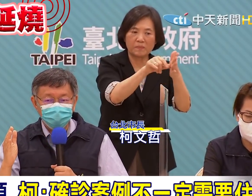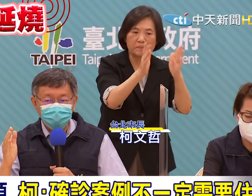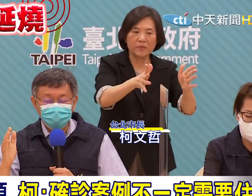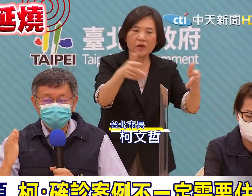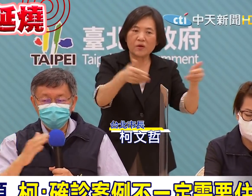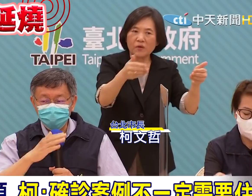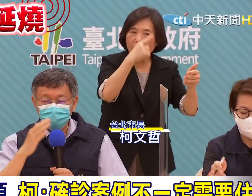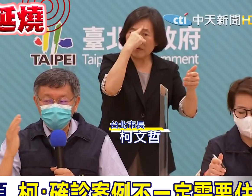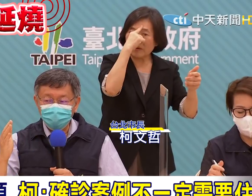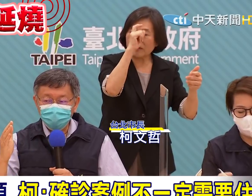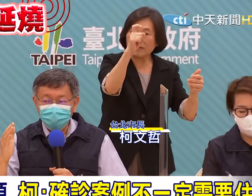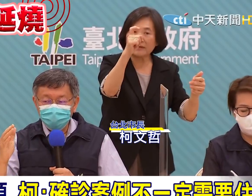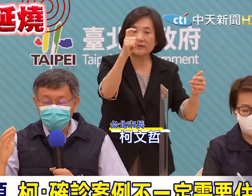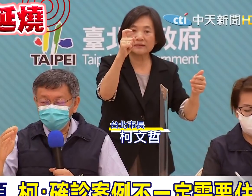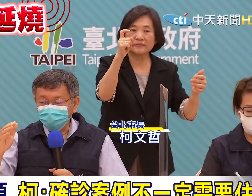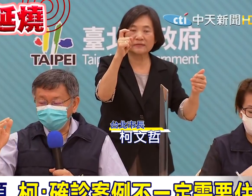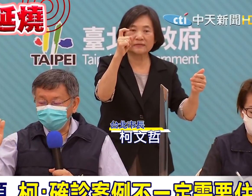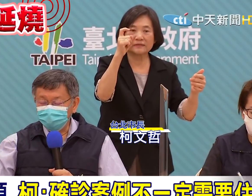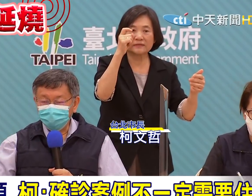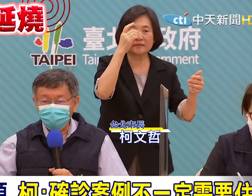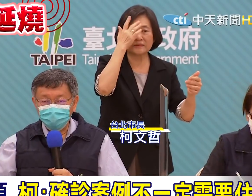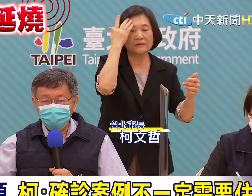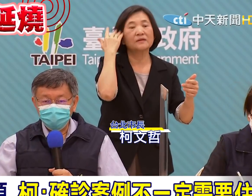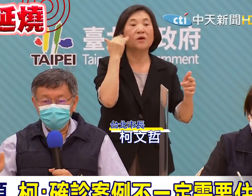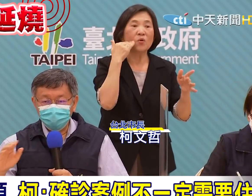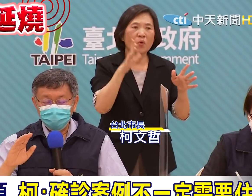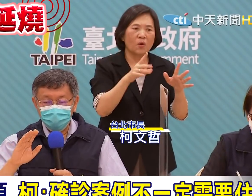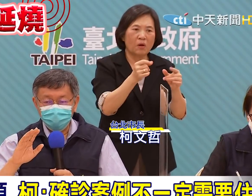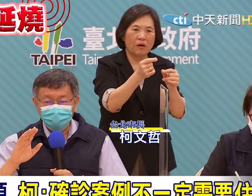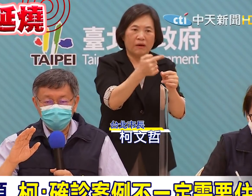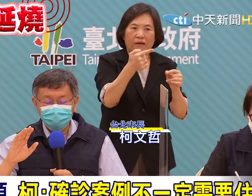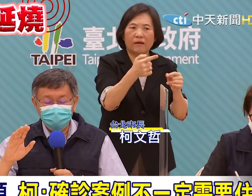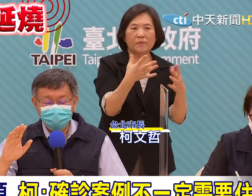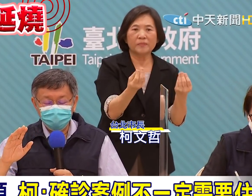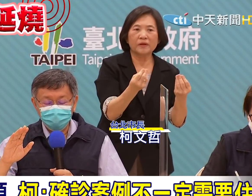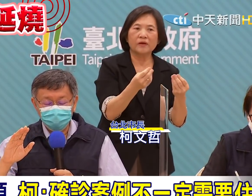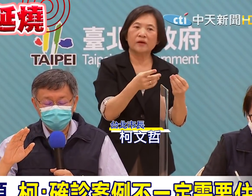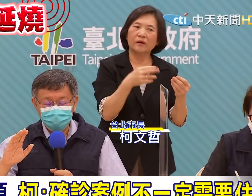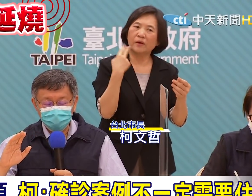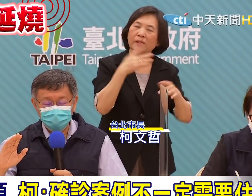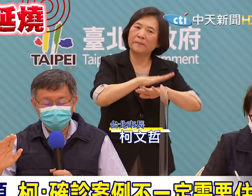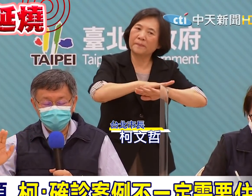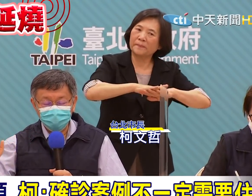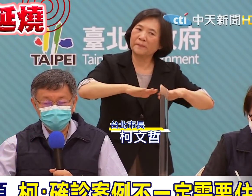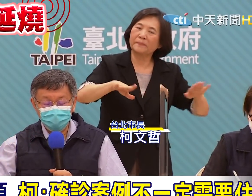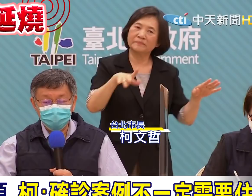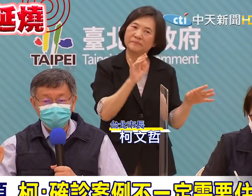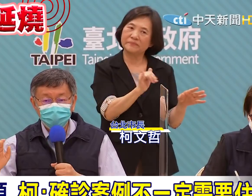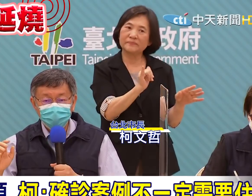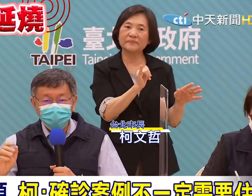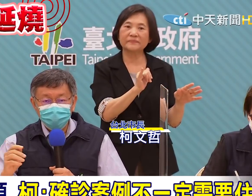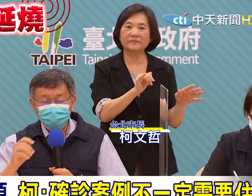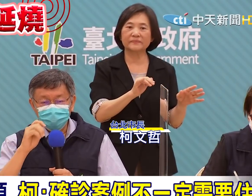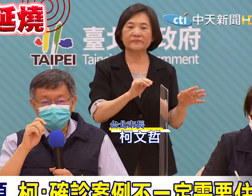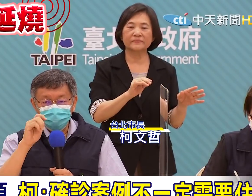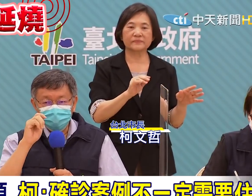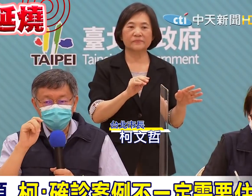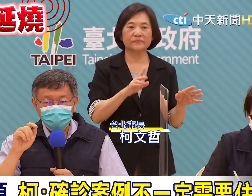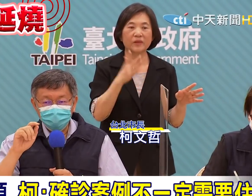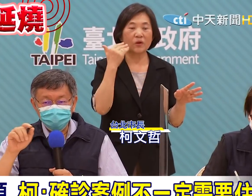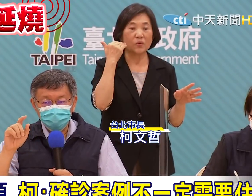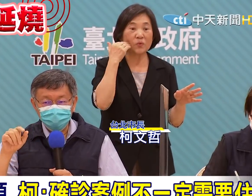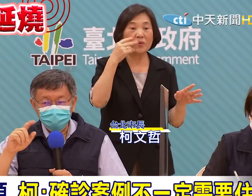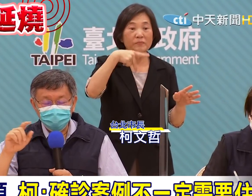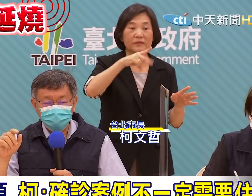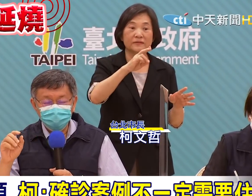始评估。如果过了10天，他也没有继续变坏哦，那还算情况有变定，但是做 PCR